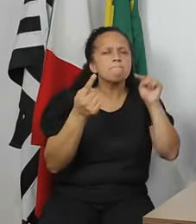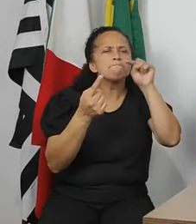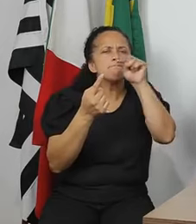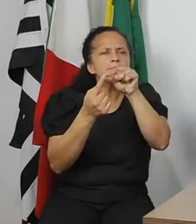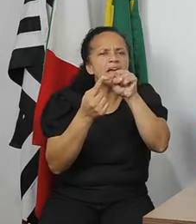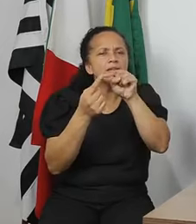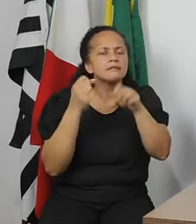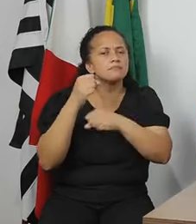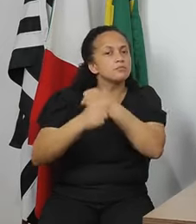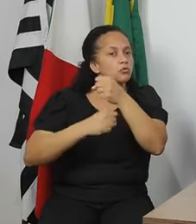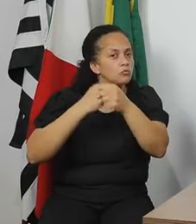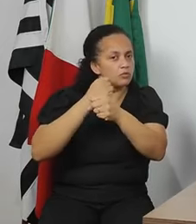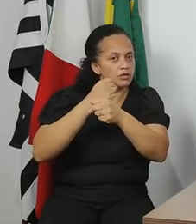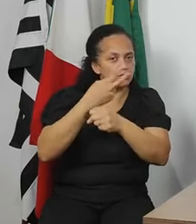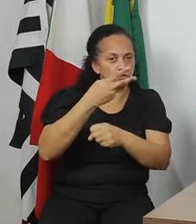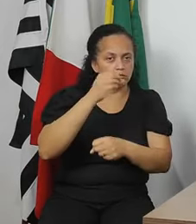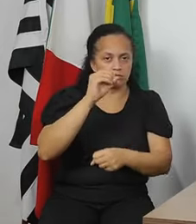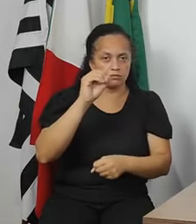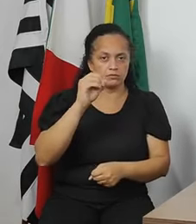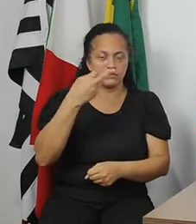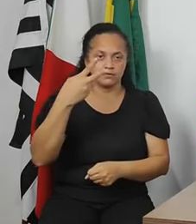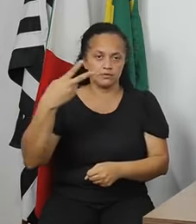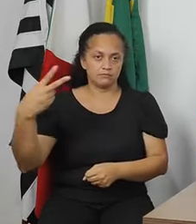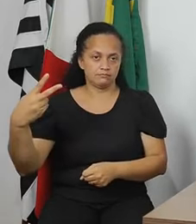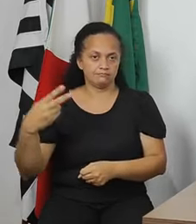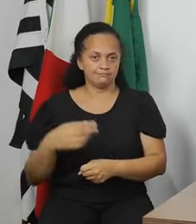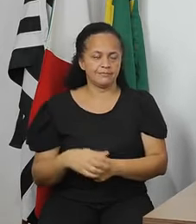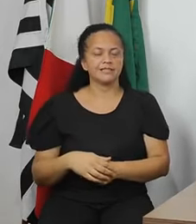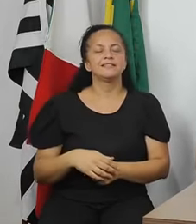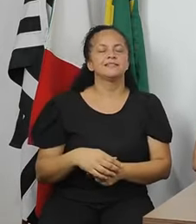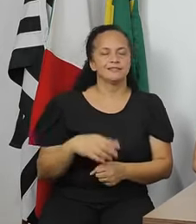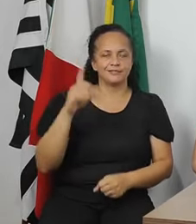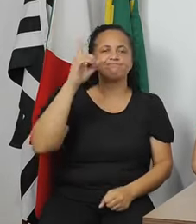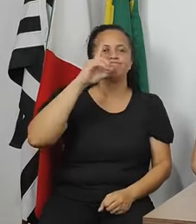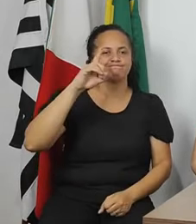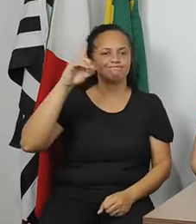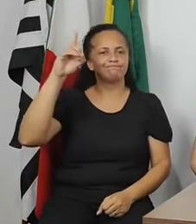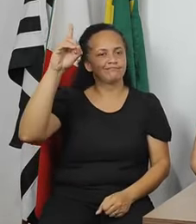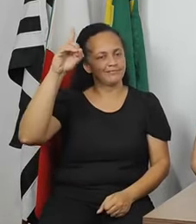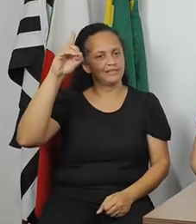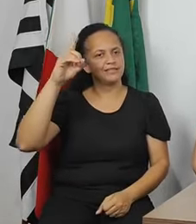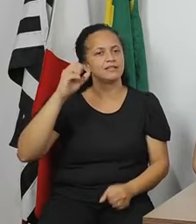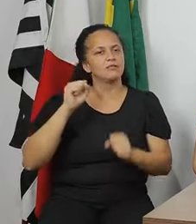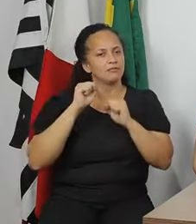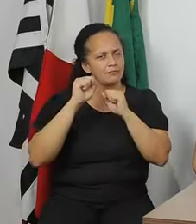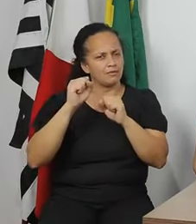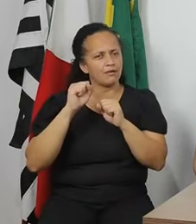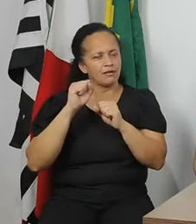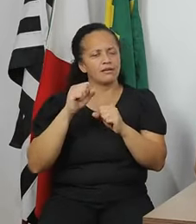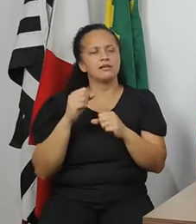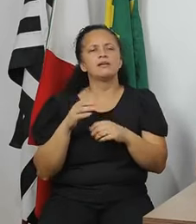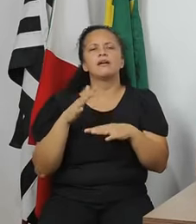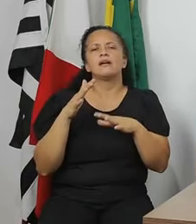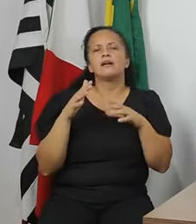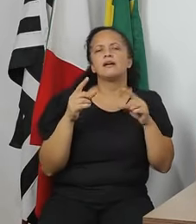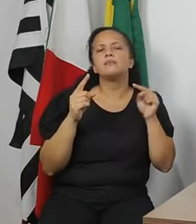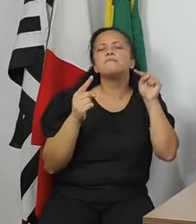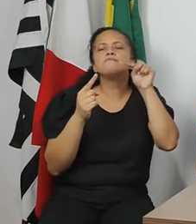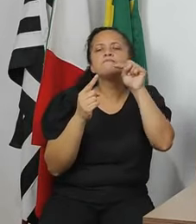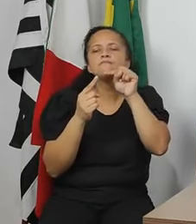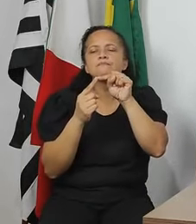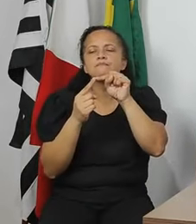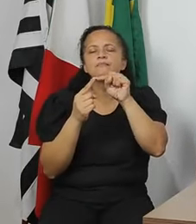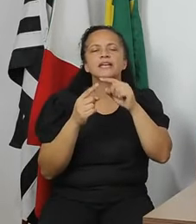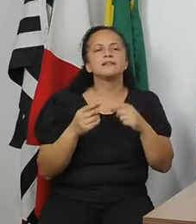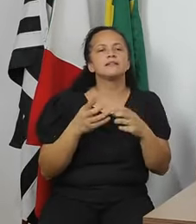né? Então, que Deus possa nos levar a praticar o jejum nesse ano que está por vir. Porque,